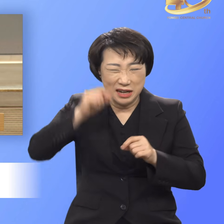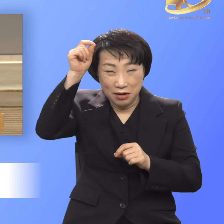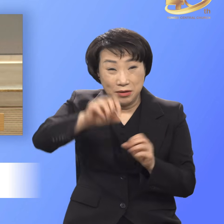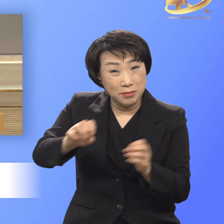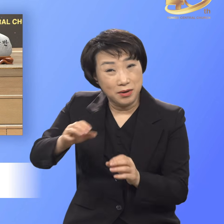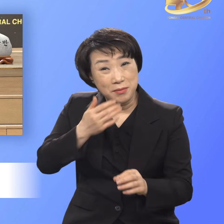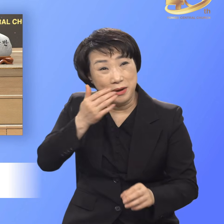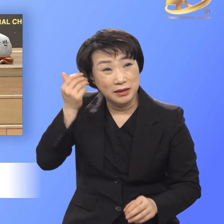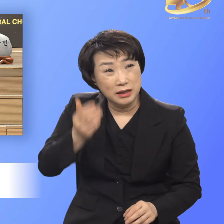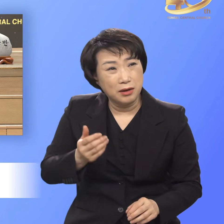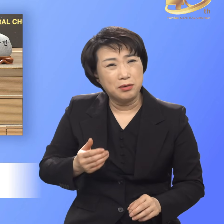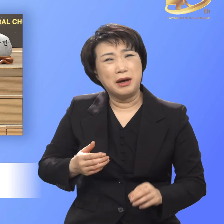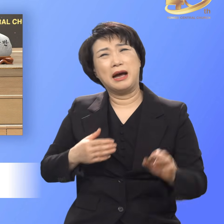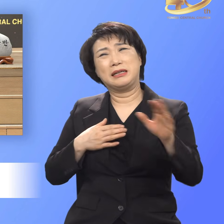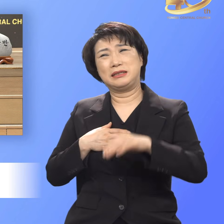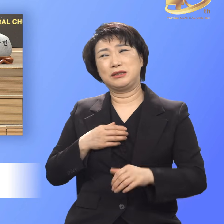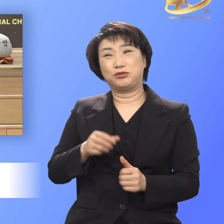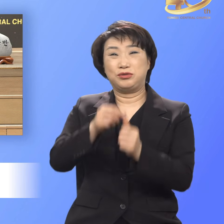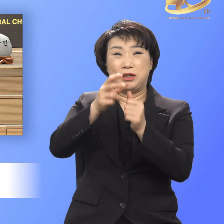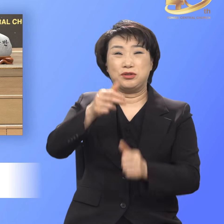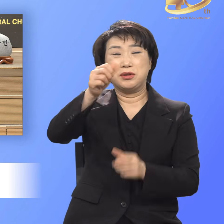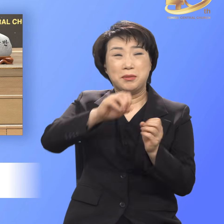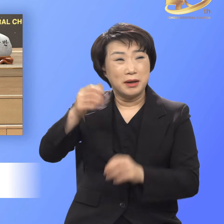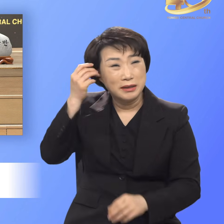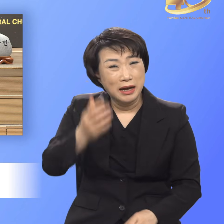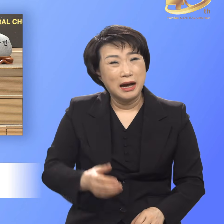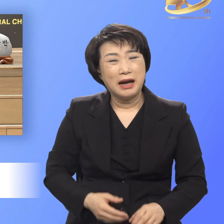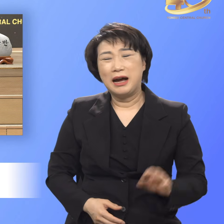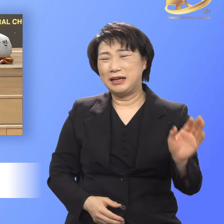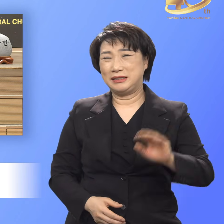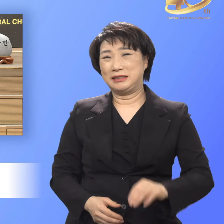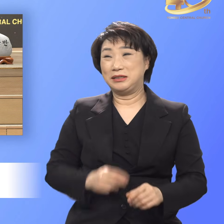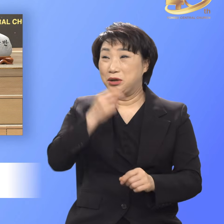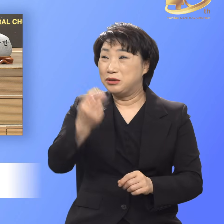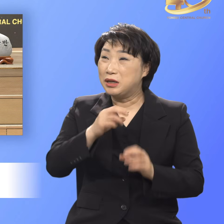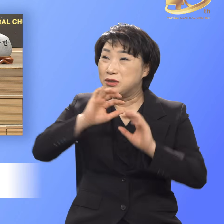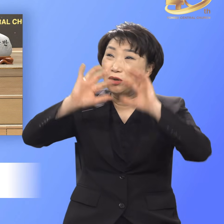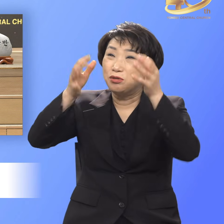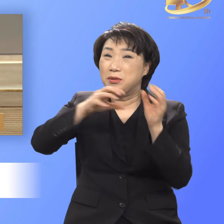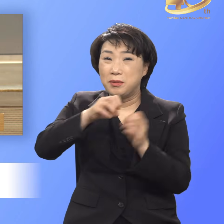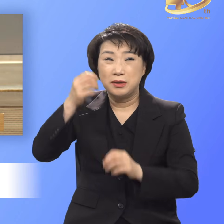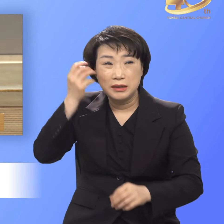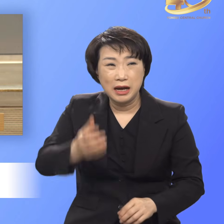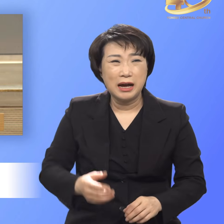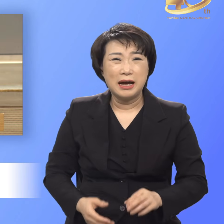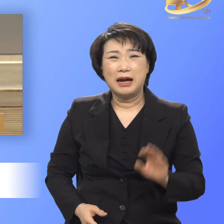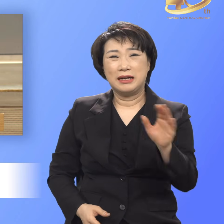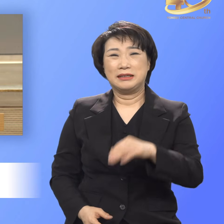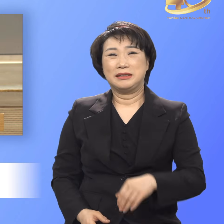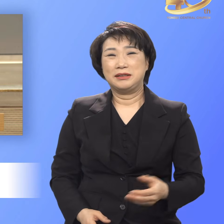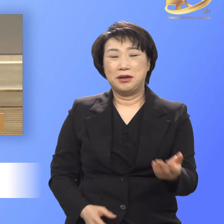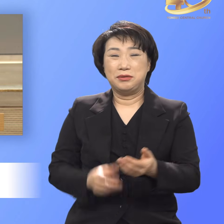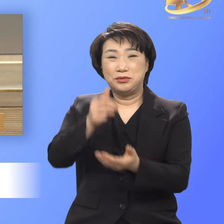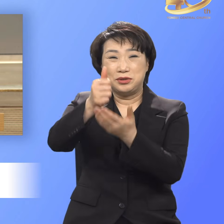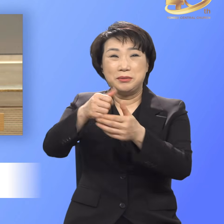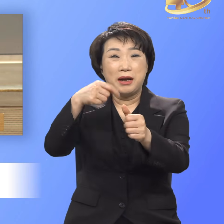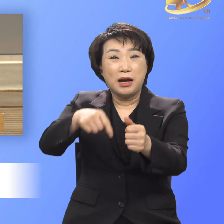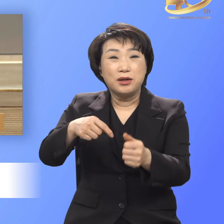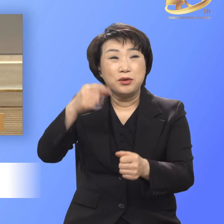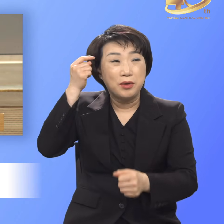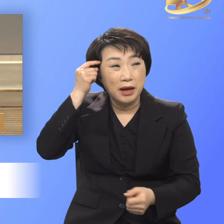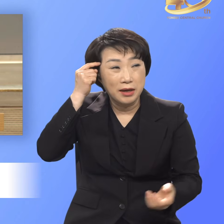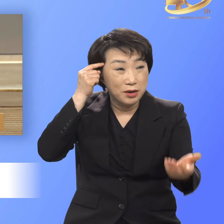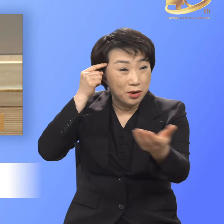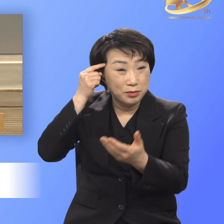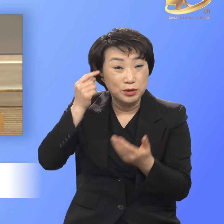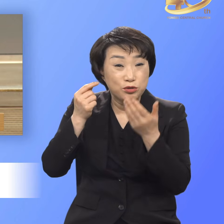버려. 구세주를 버려. 영생과 천국을 버려. 주님이 일러주는 이유가 뭐냐? 내가